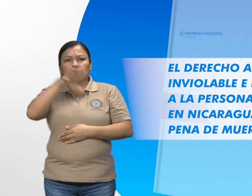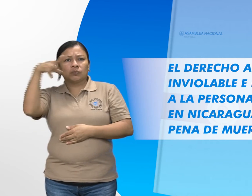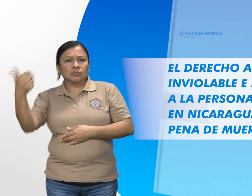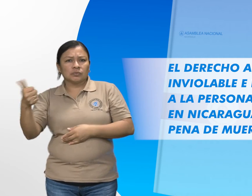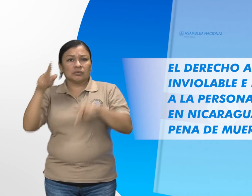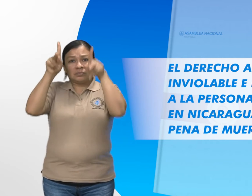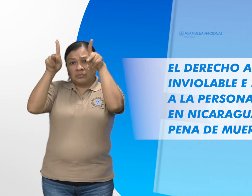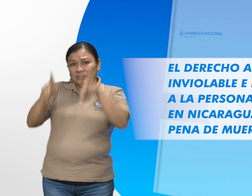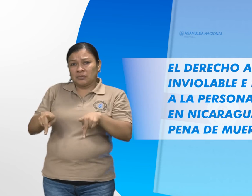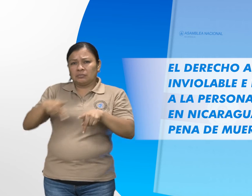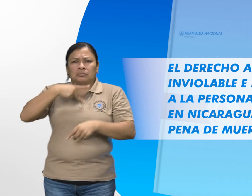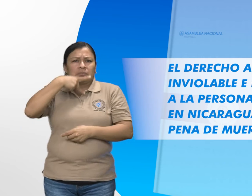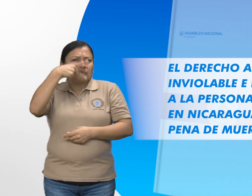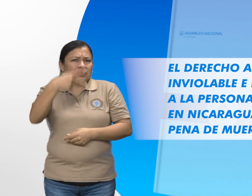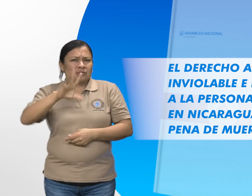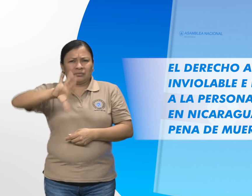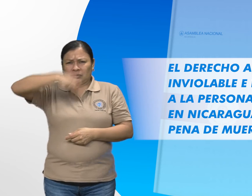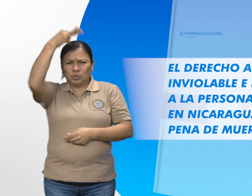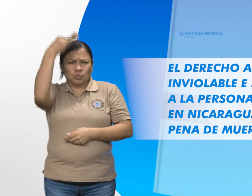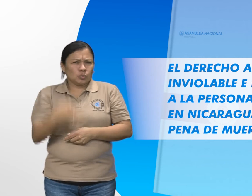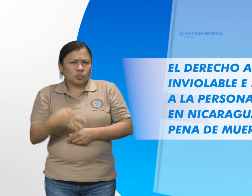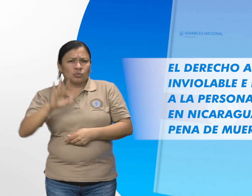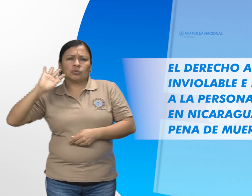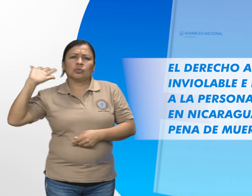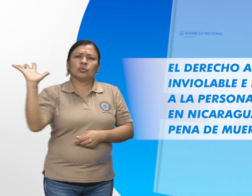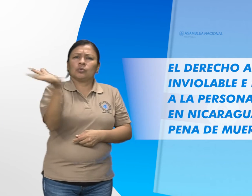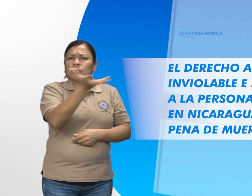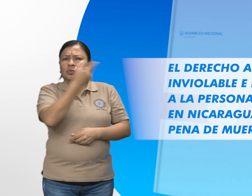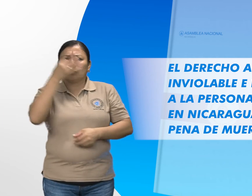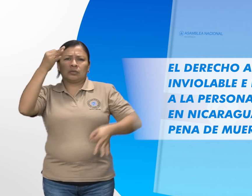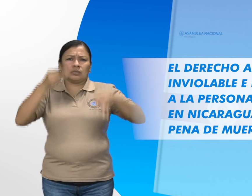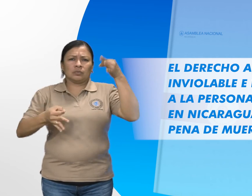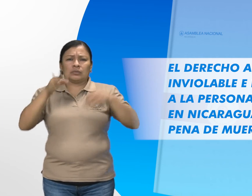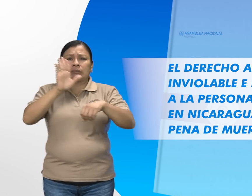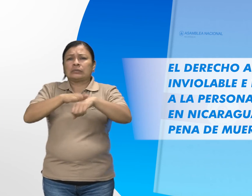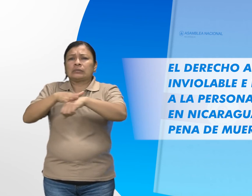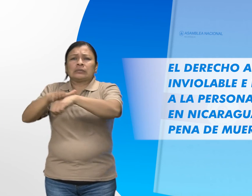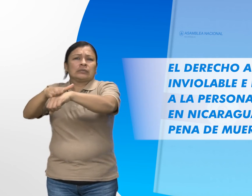de los demás, por la seguridad de todos y por las justas exigencias del bien común.